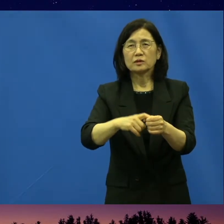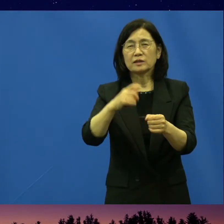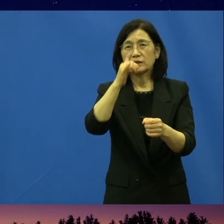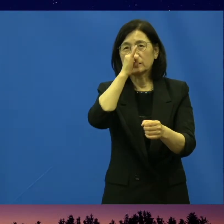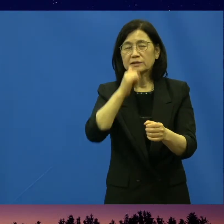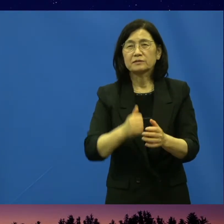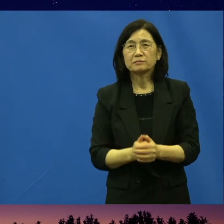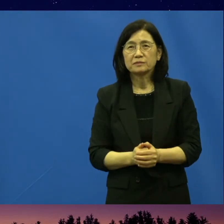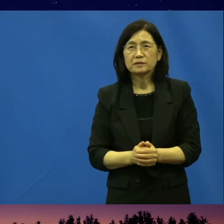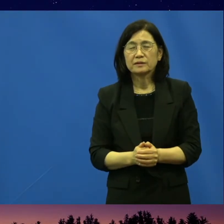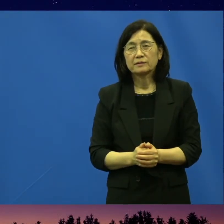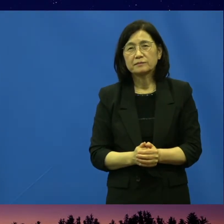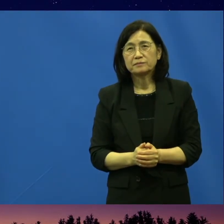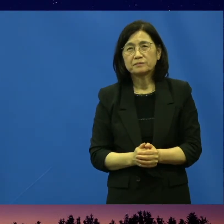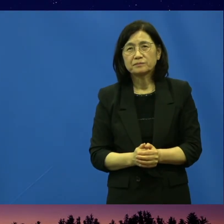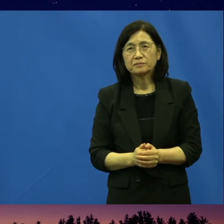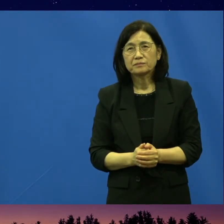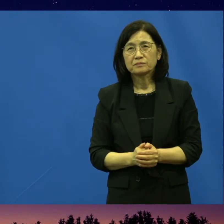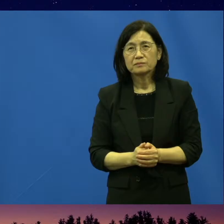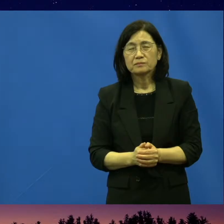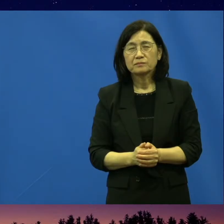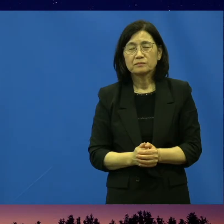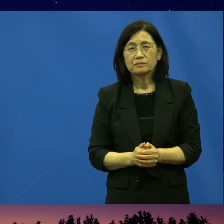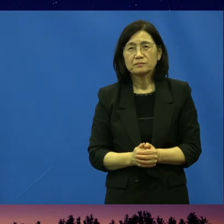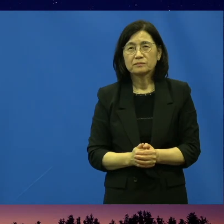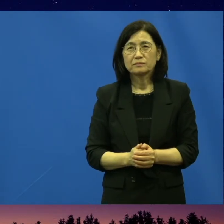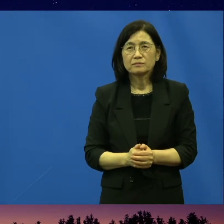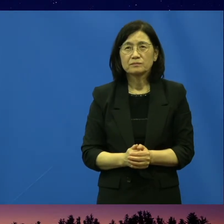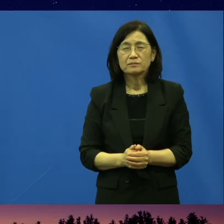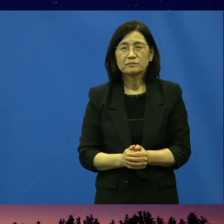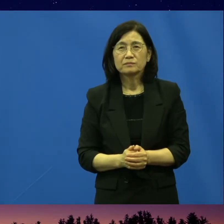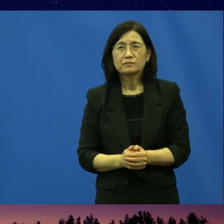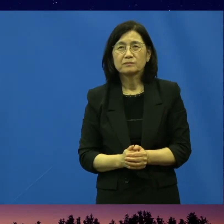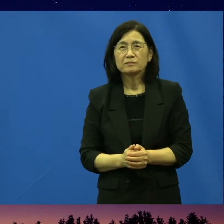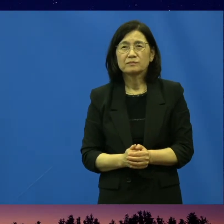그런 개인도 공동체도 나라.